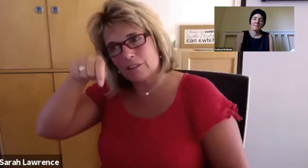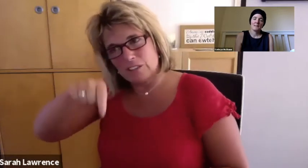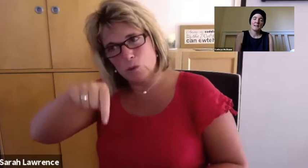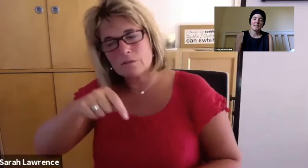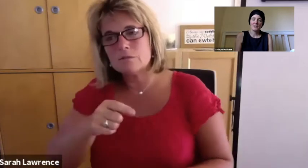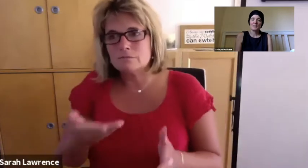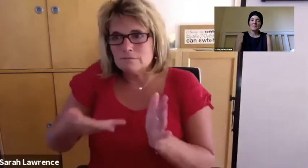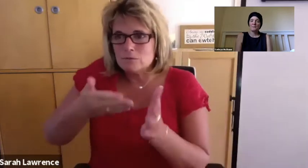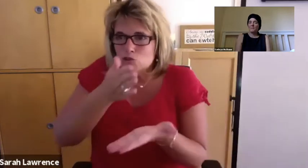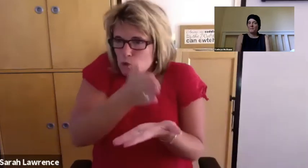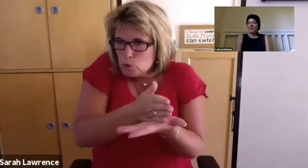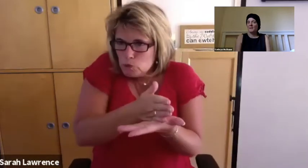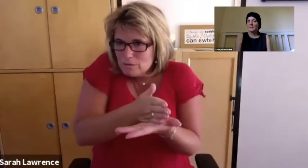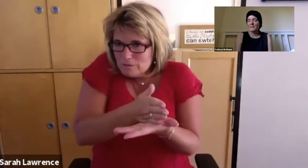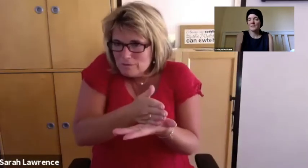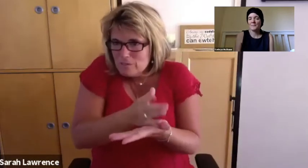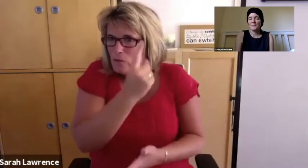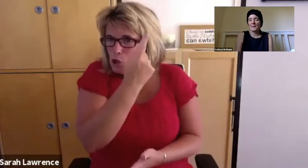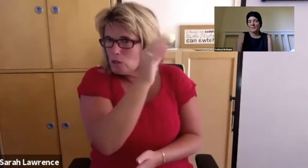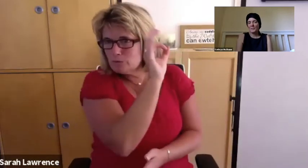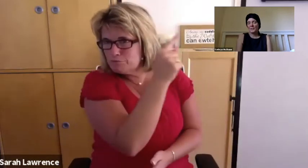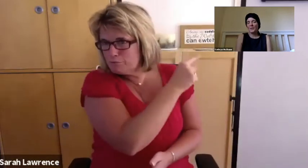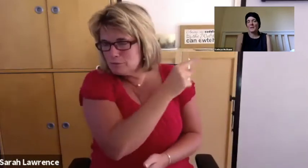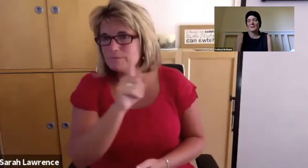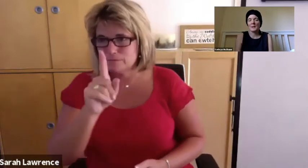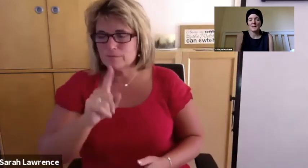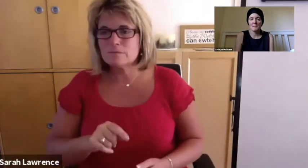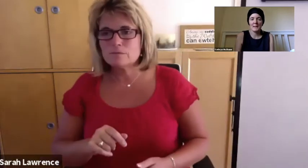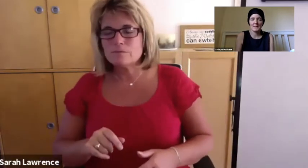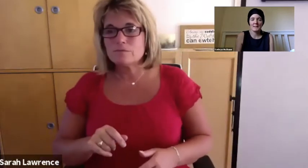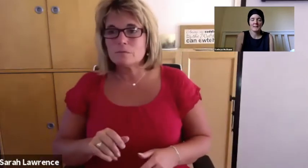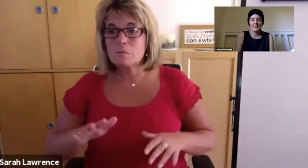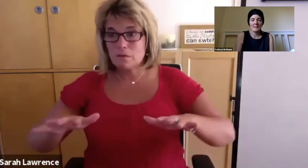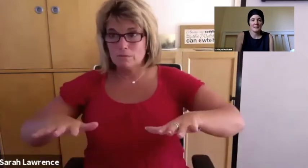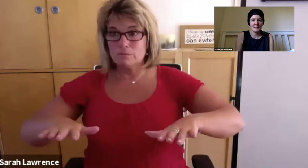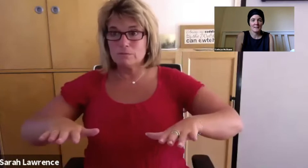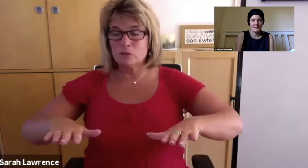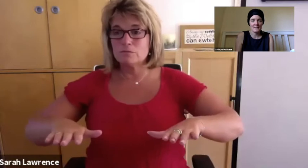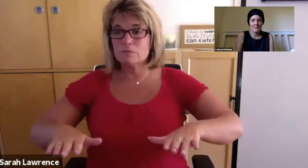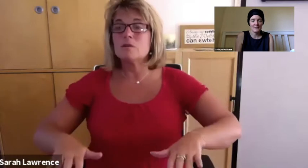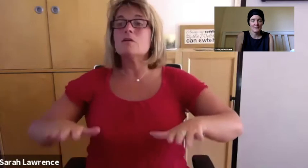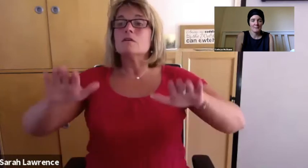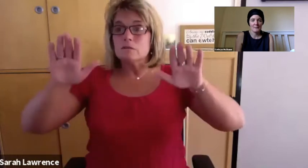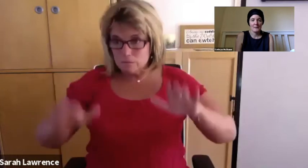Mae'n edrych fel yr arwyddo yn y pennill cyntaf.